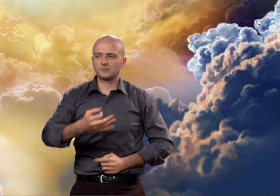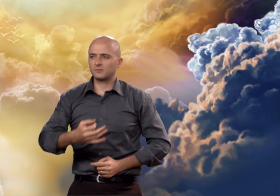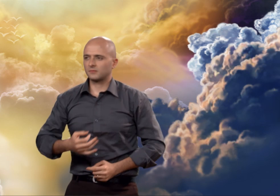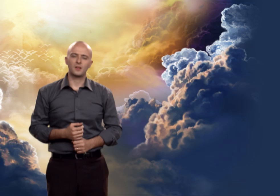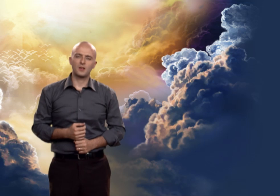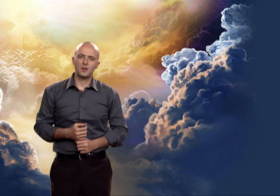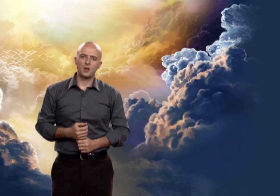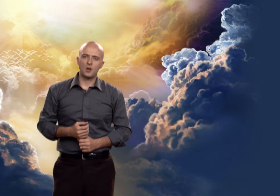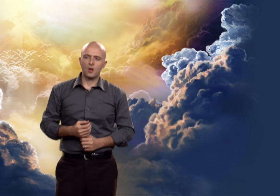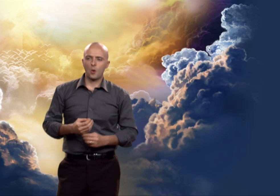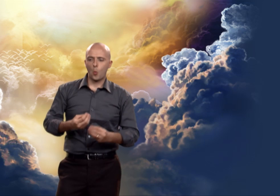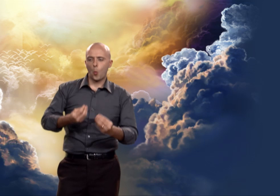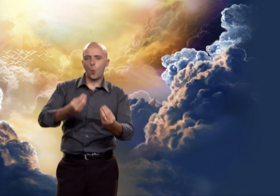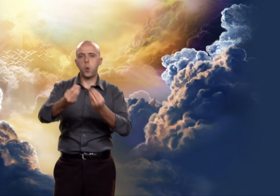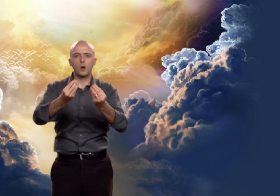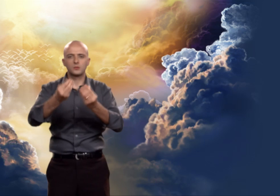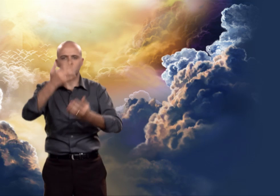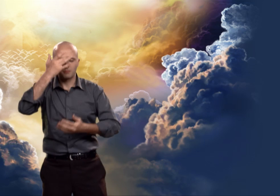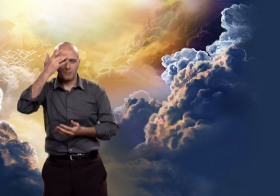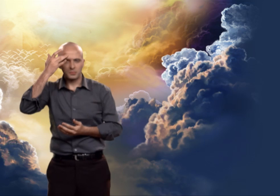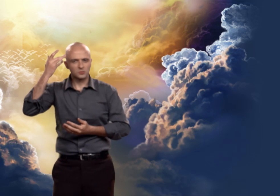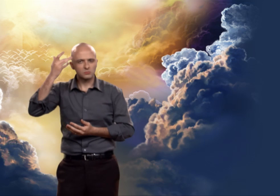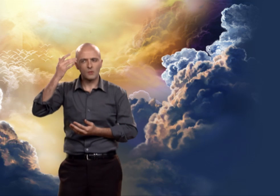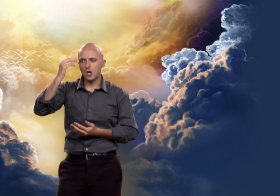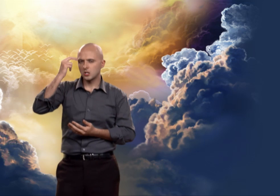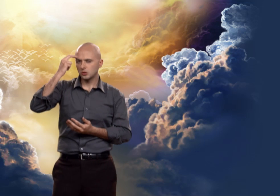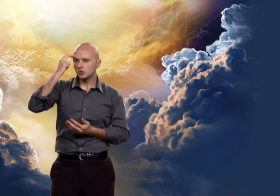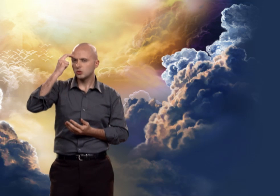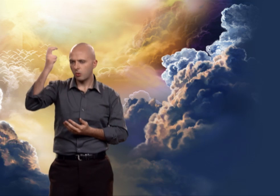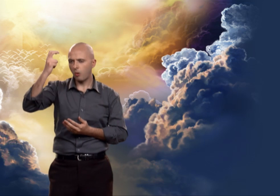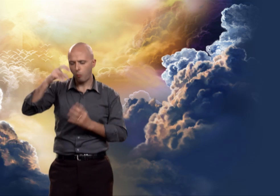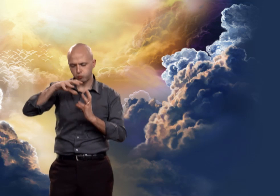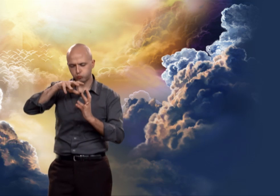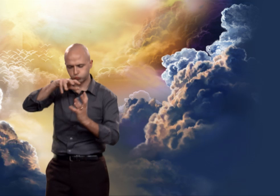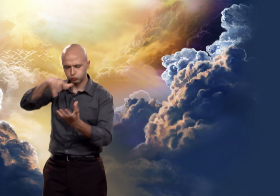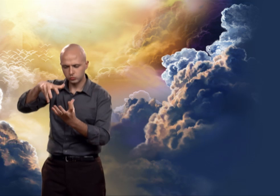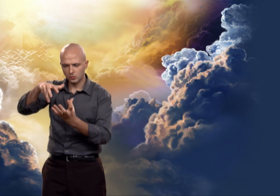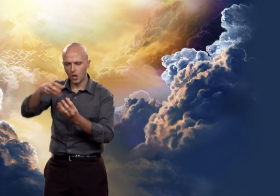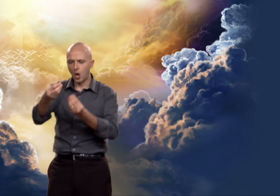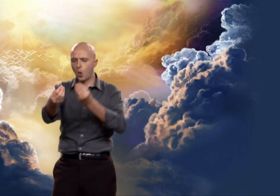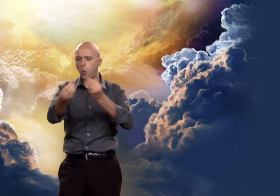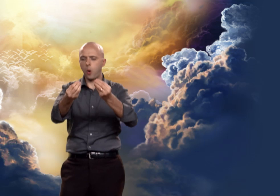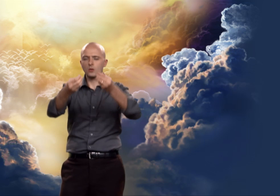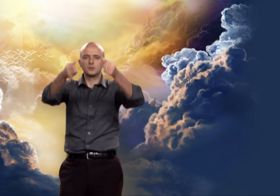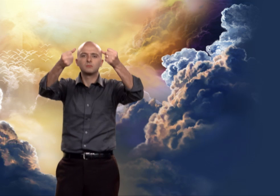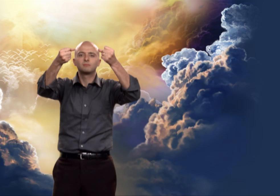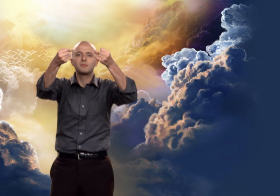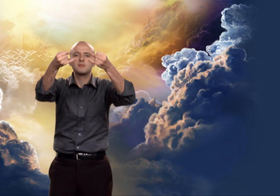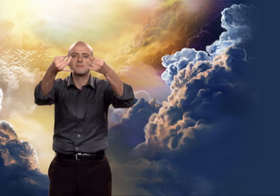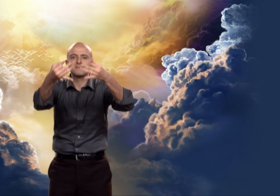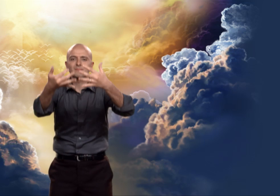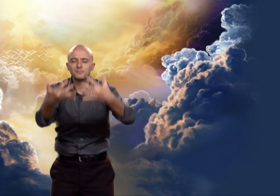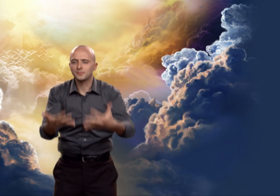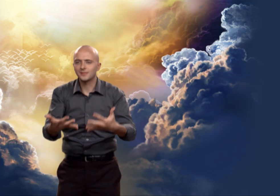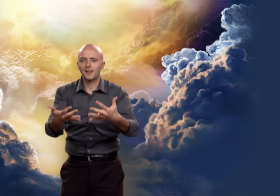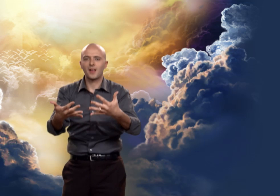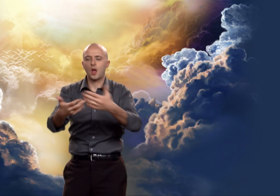de seu relacionamento com o Pai e sua existência antes da criação do universo. Destrói a fé na Bíblia como revelação de